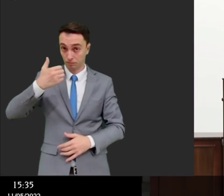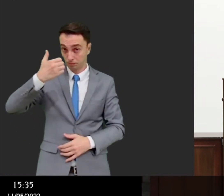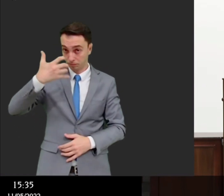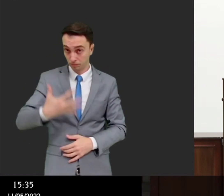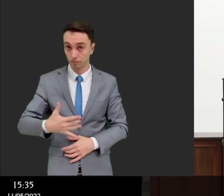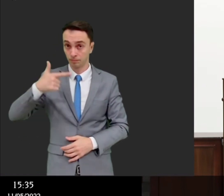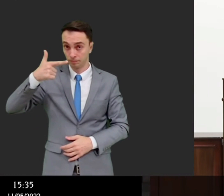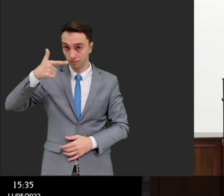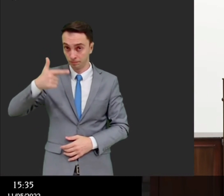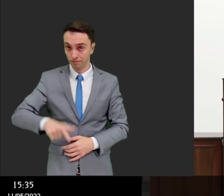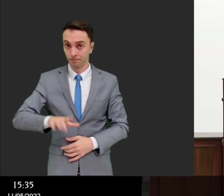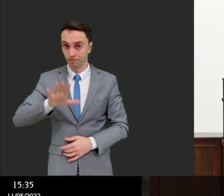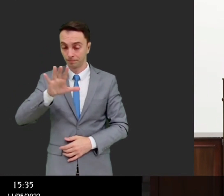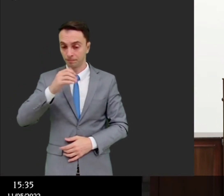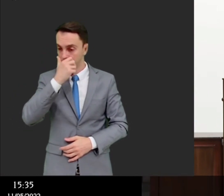explicação